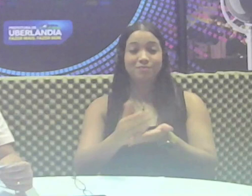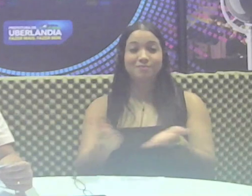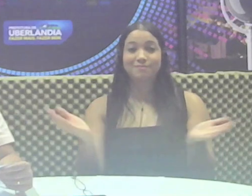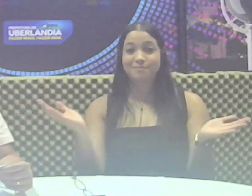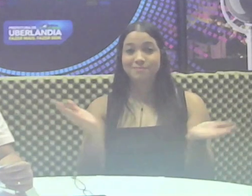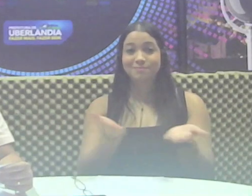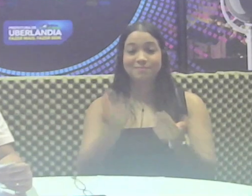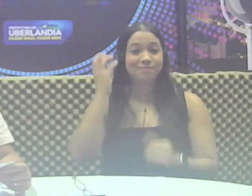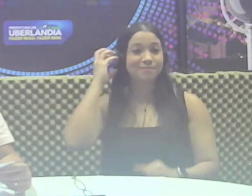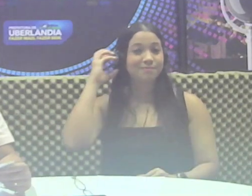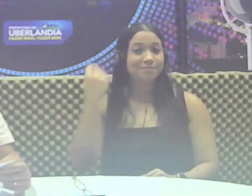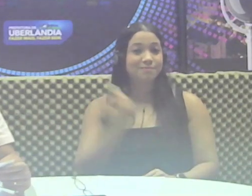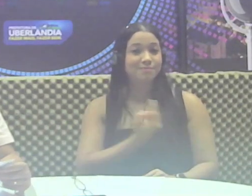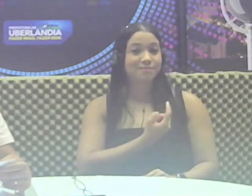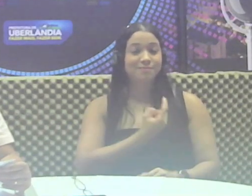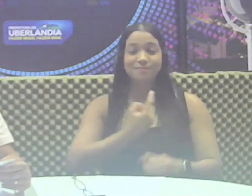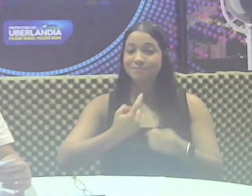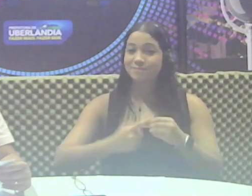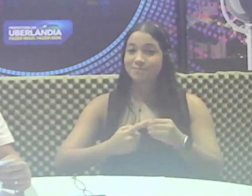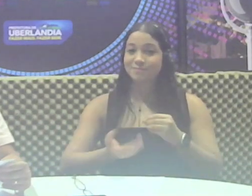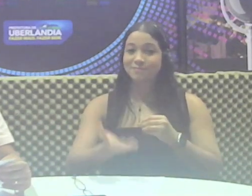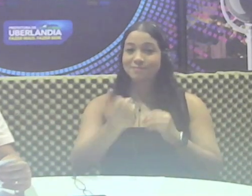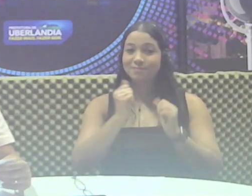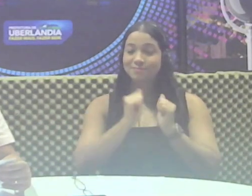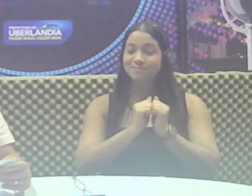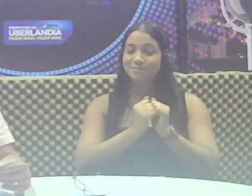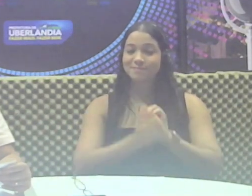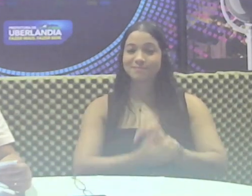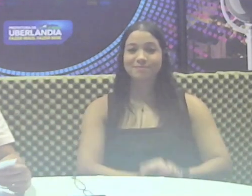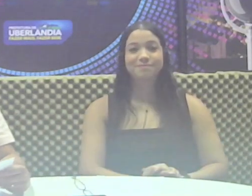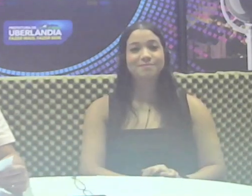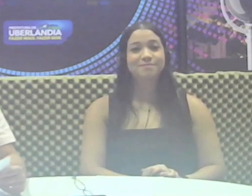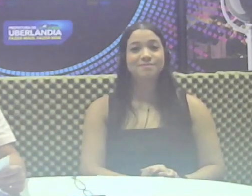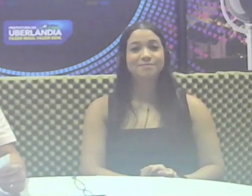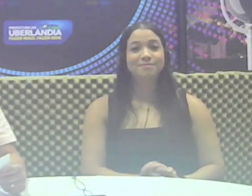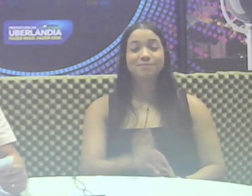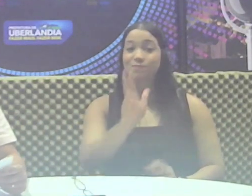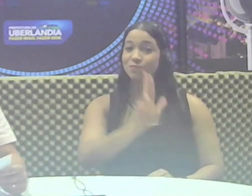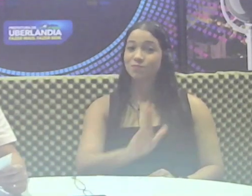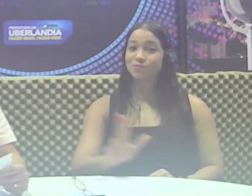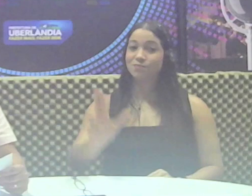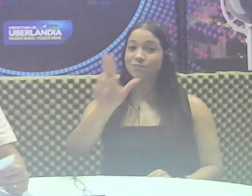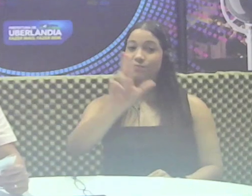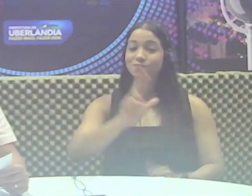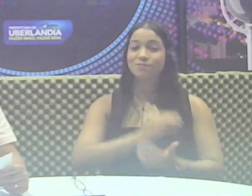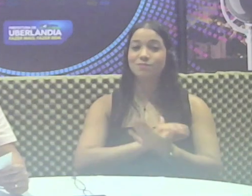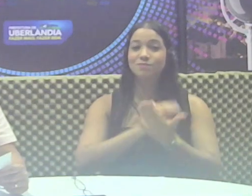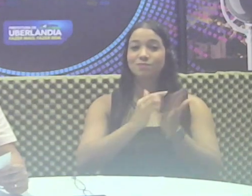a partir de agora na Rádio Nossa Cidade. Vem com a gente!